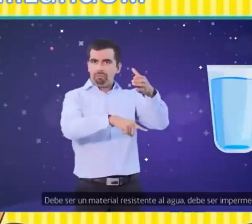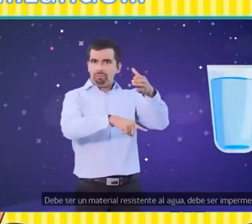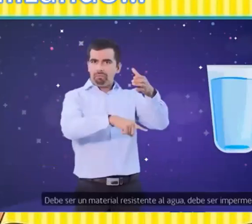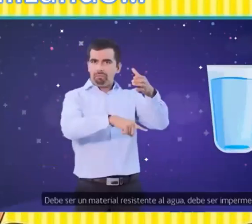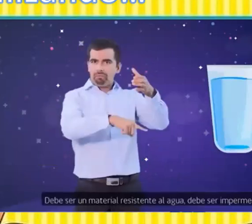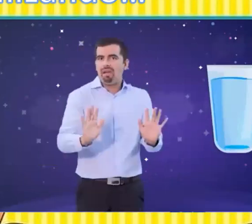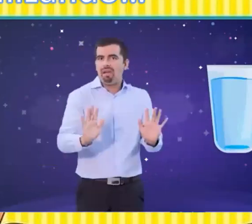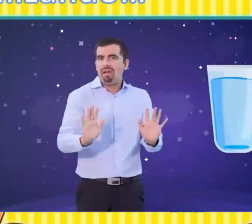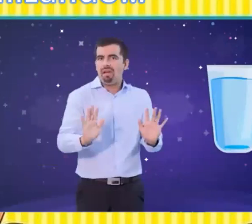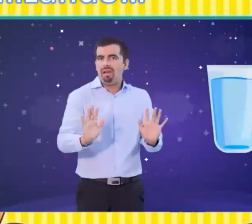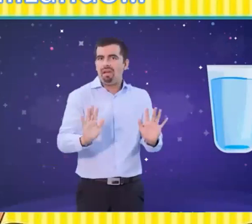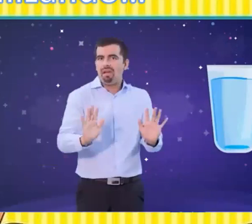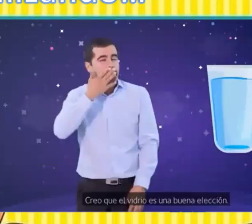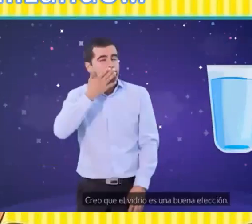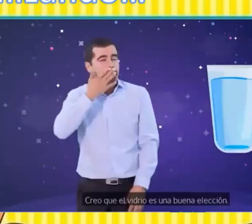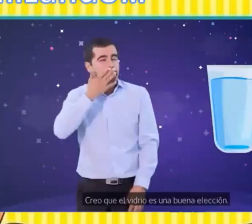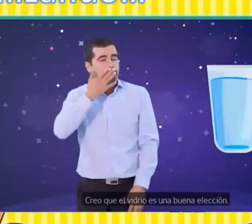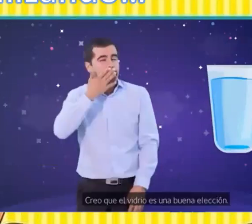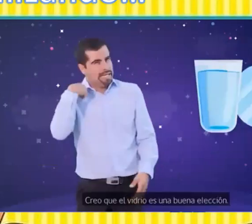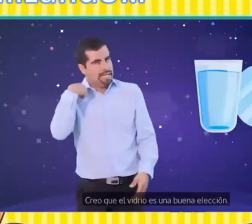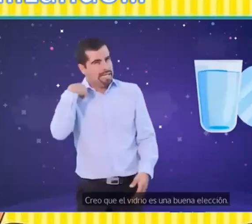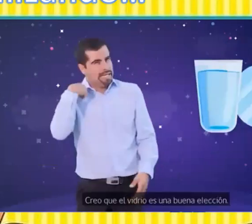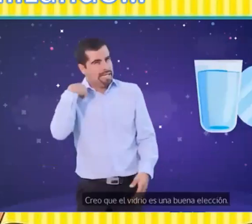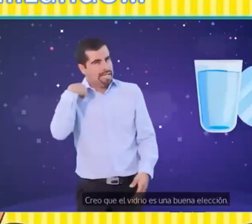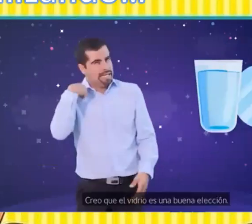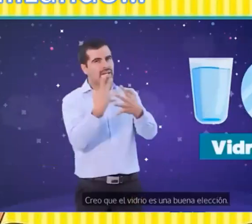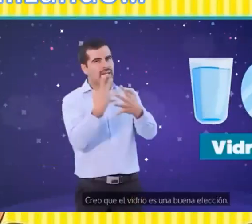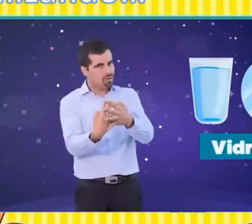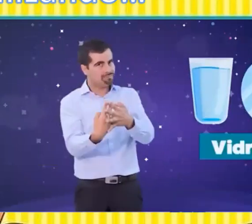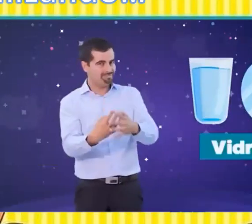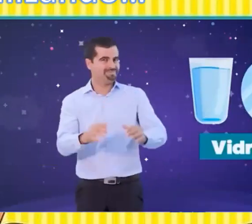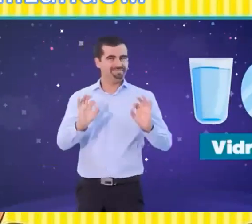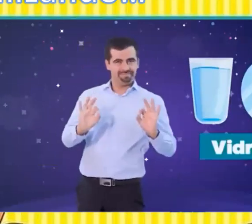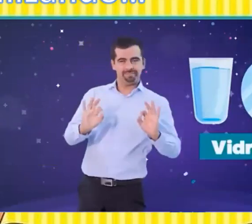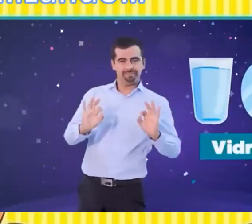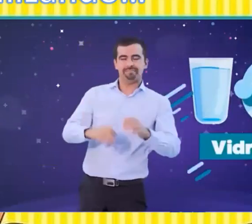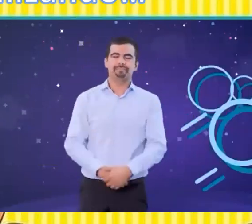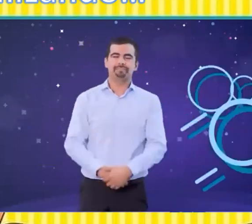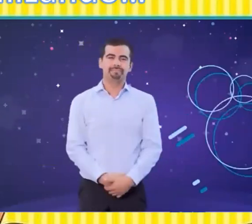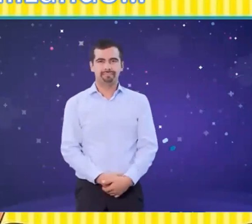impermeable. Creo que el vidrio es una buena elección.